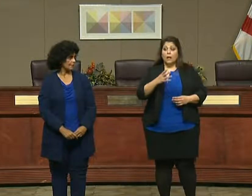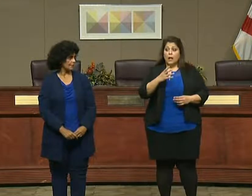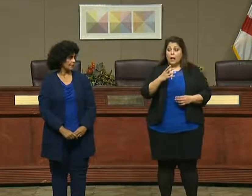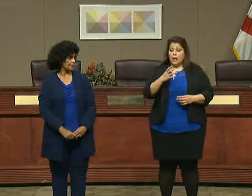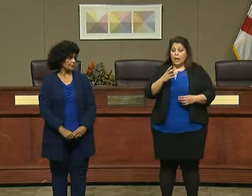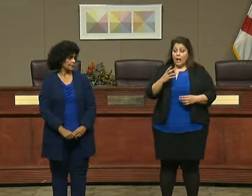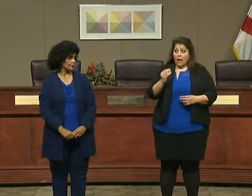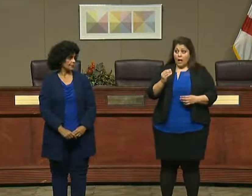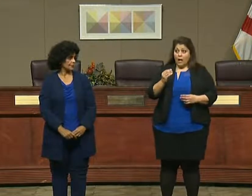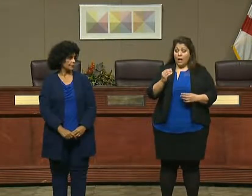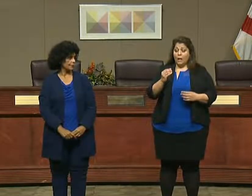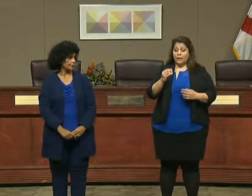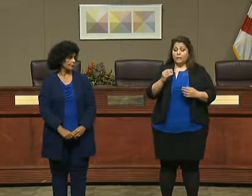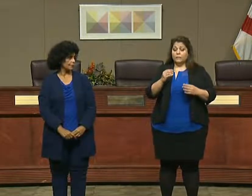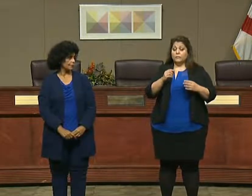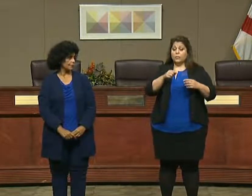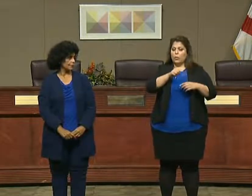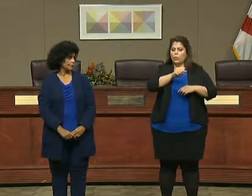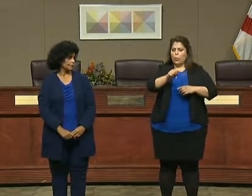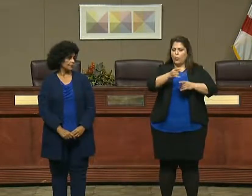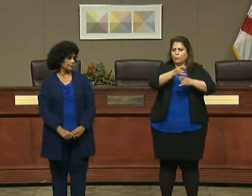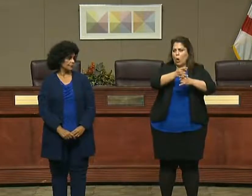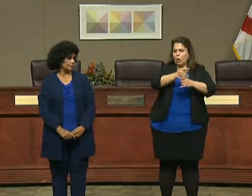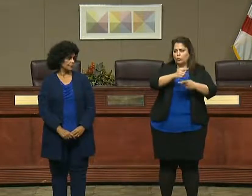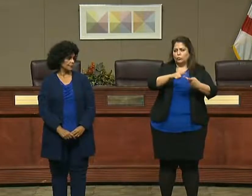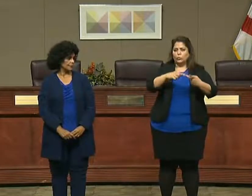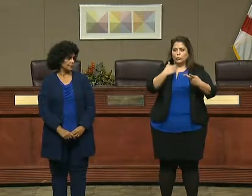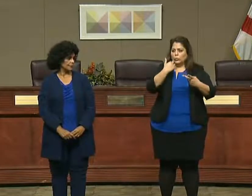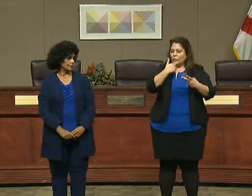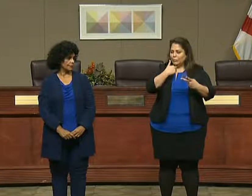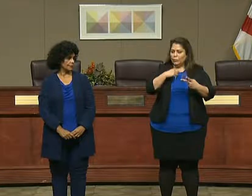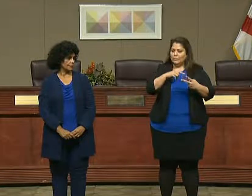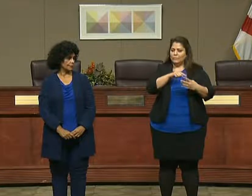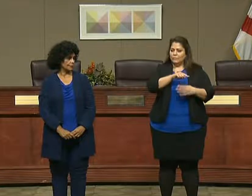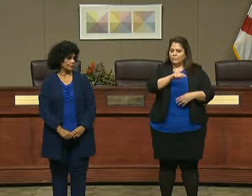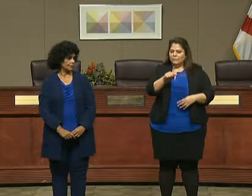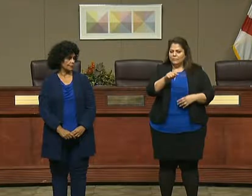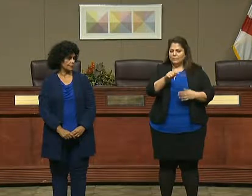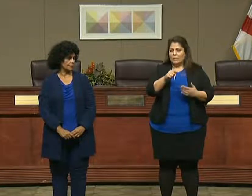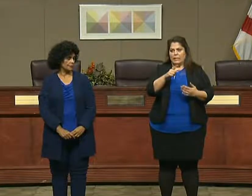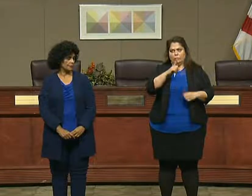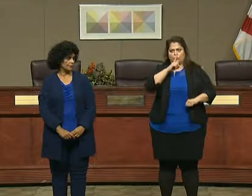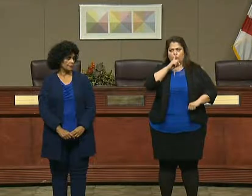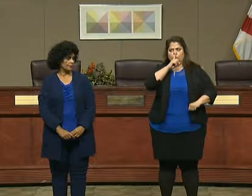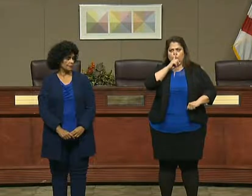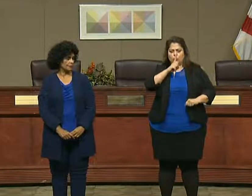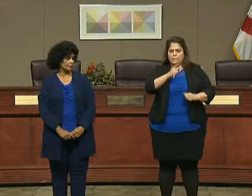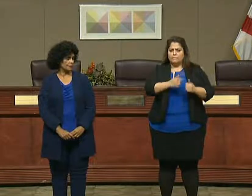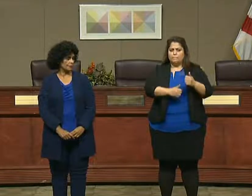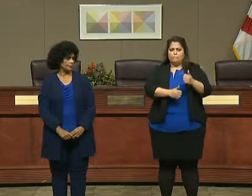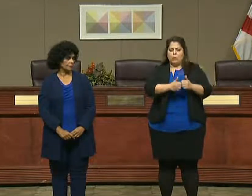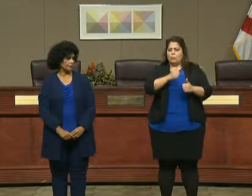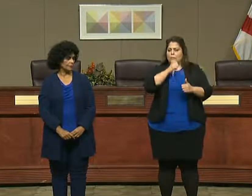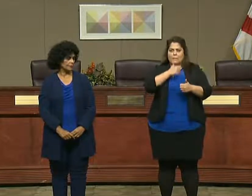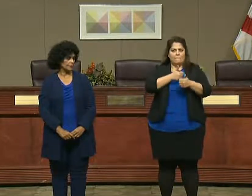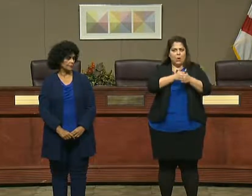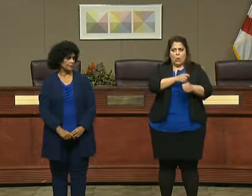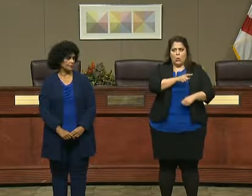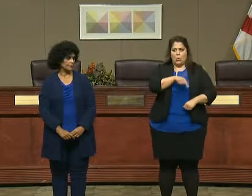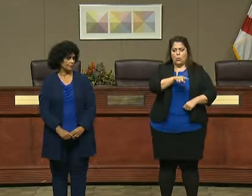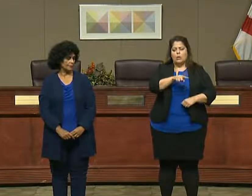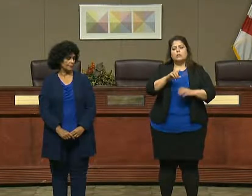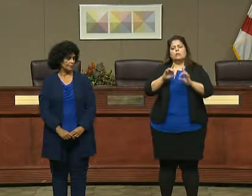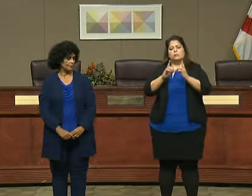reported that for those bars or restaurants that were primary offenders, the Department of Business